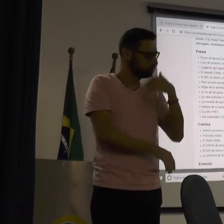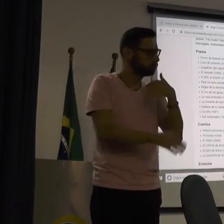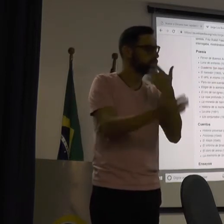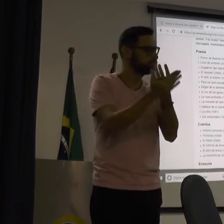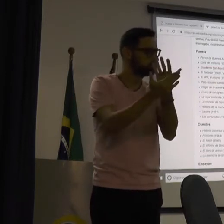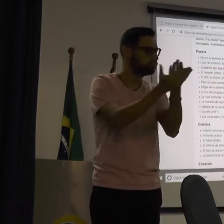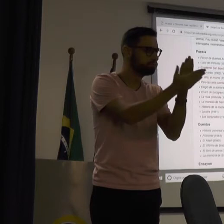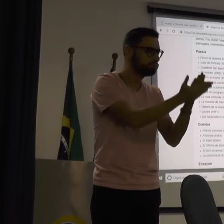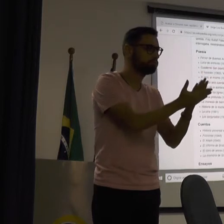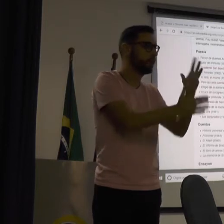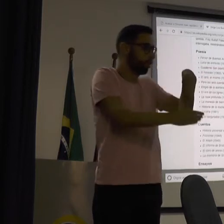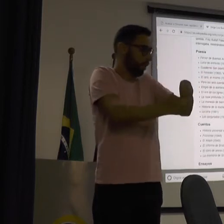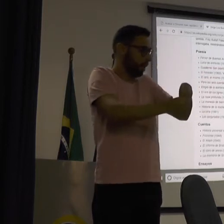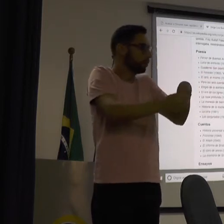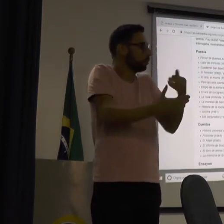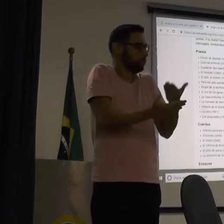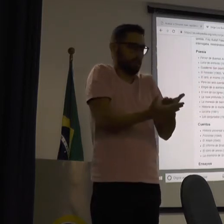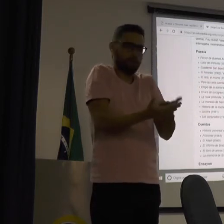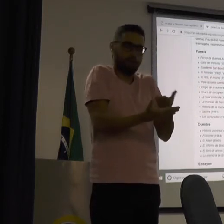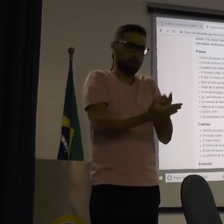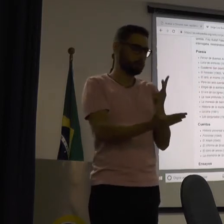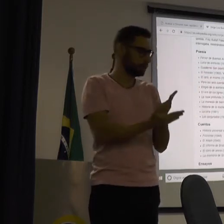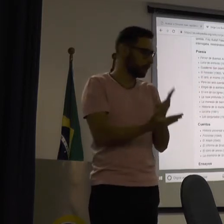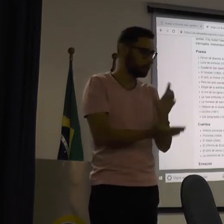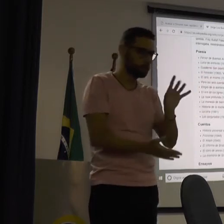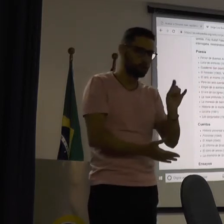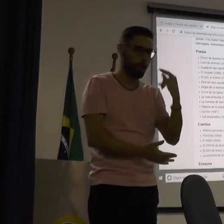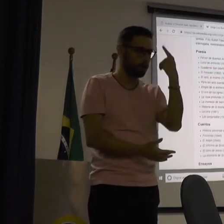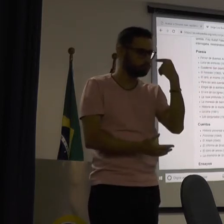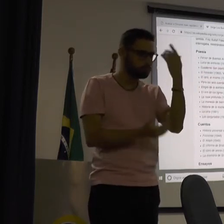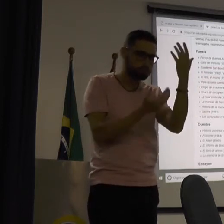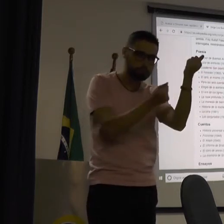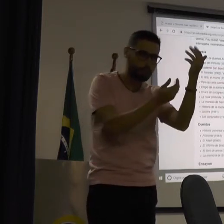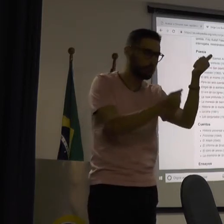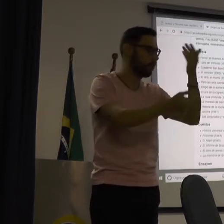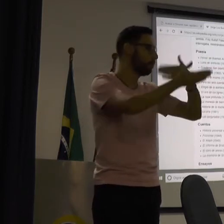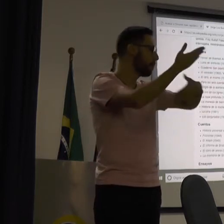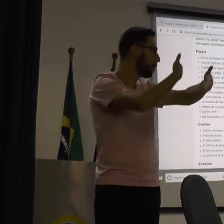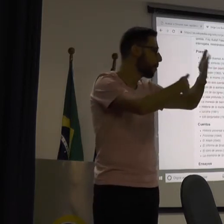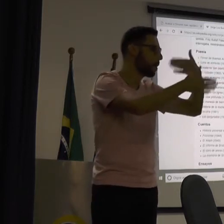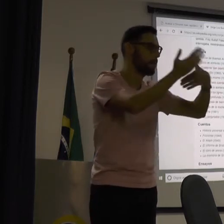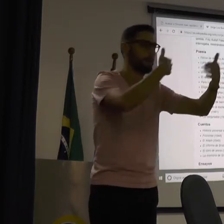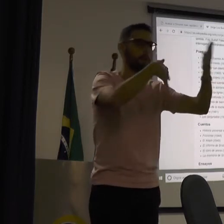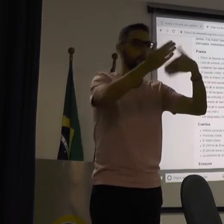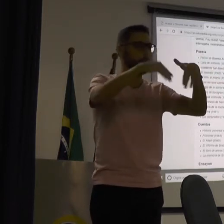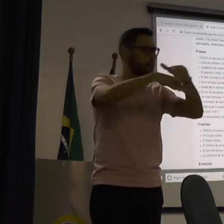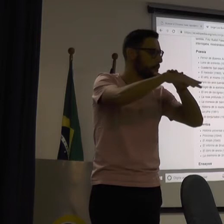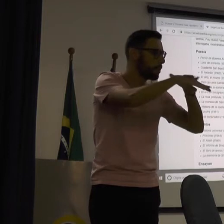falava em espanhol, né? Na época, eu, o Felipe, o Rafael,